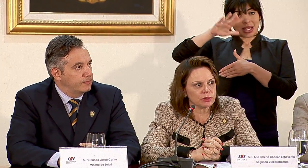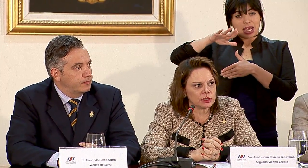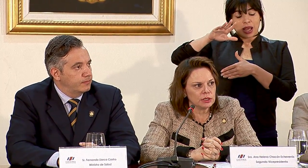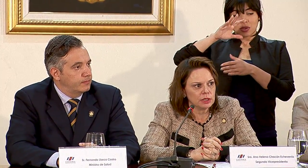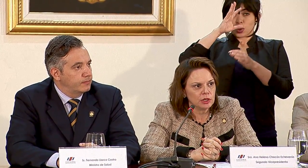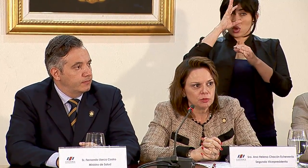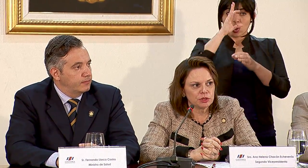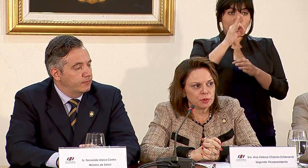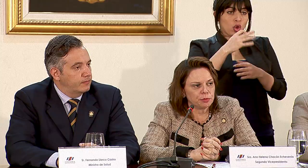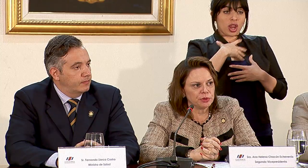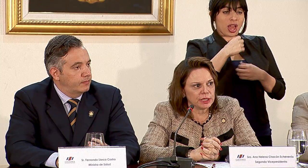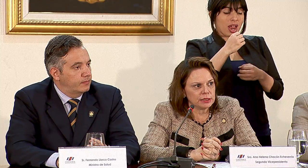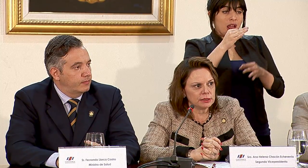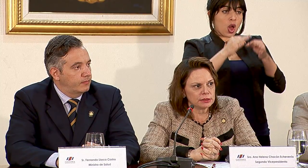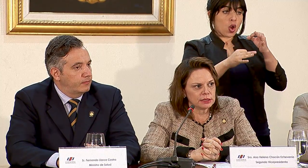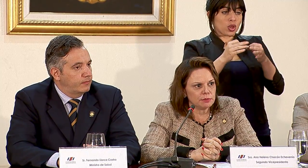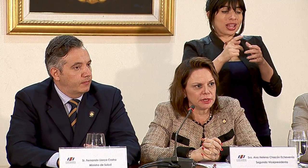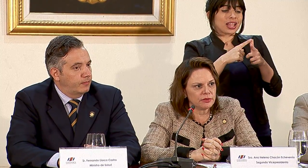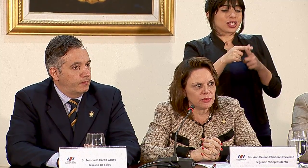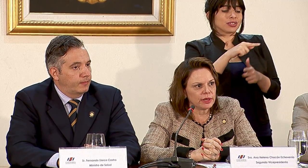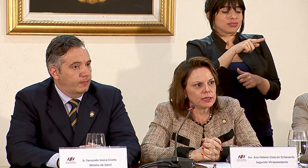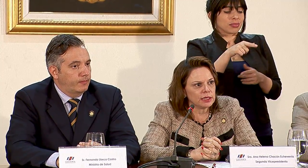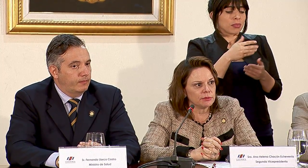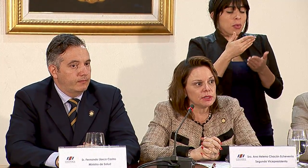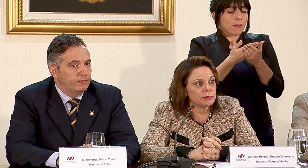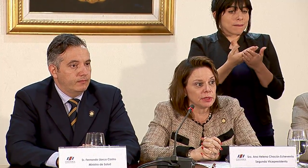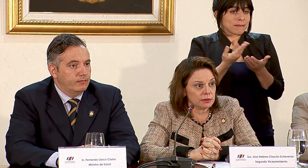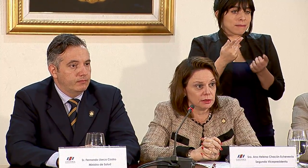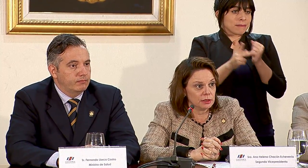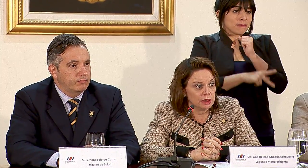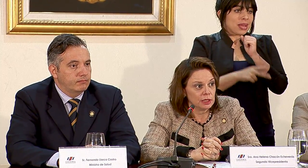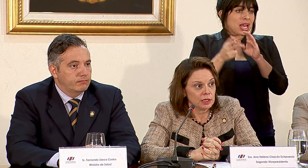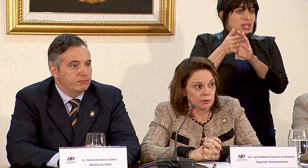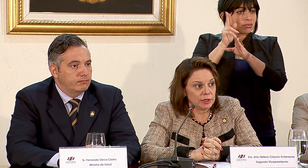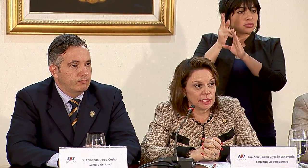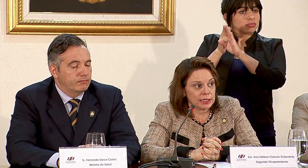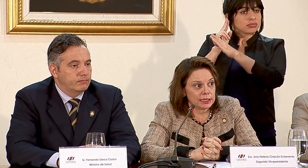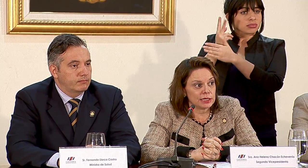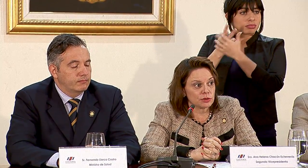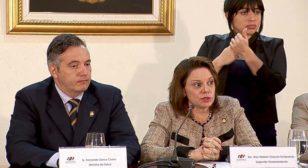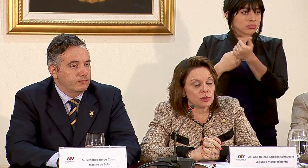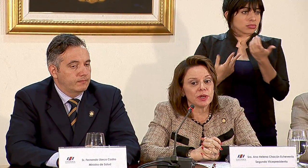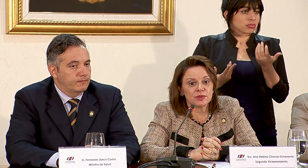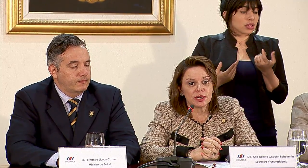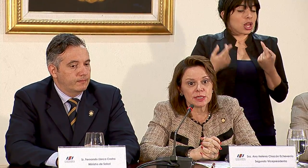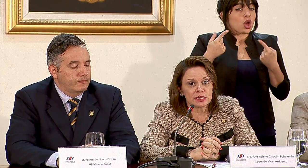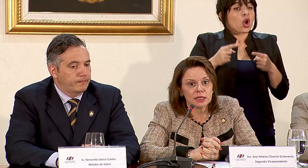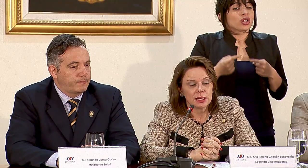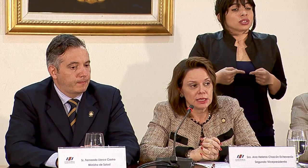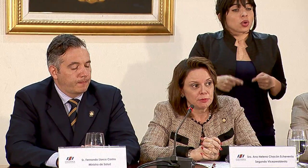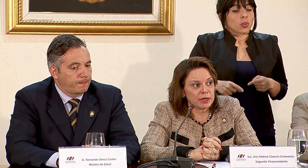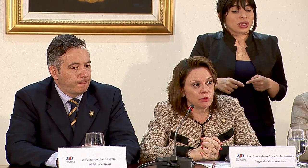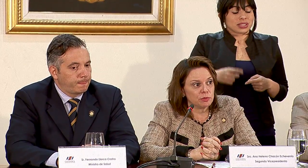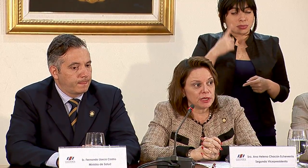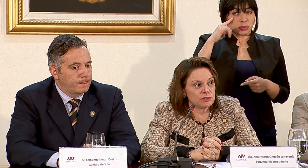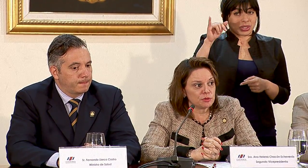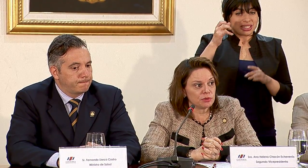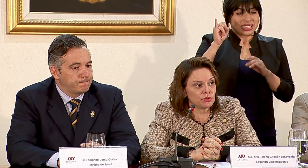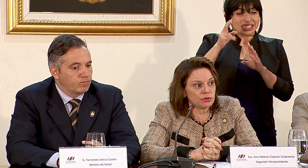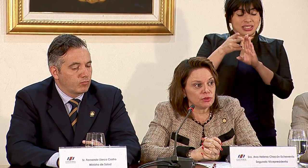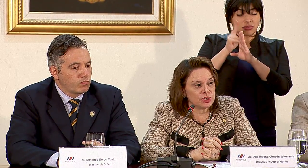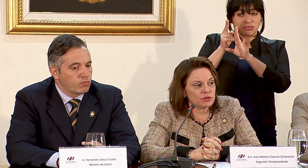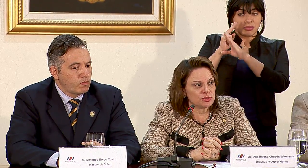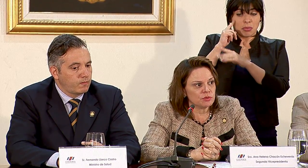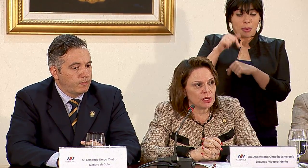cree en la Corte, pues propongan que el país se salga de la misma, ¿verdad? Y las consecuencias para un país